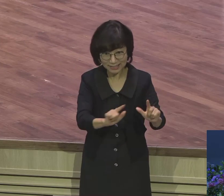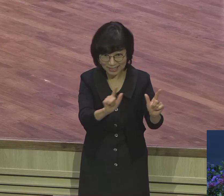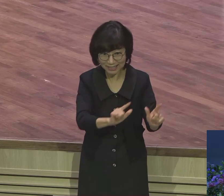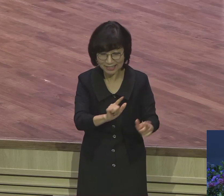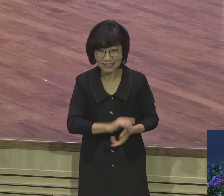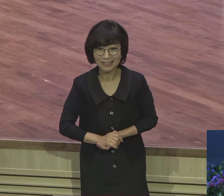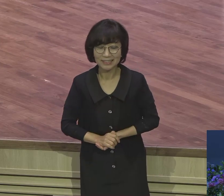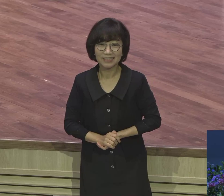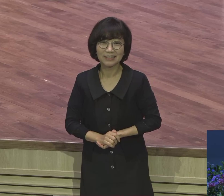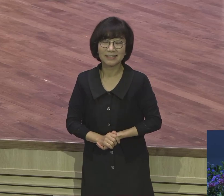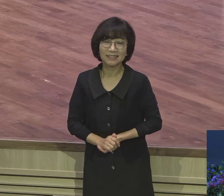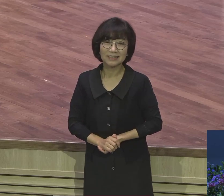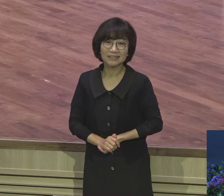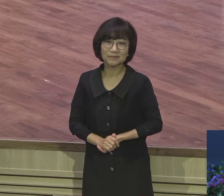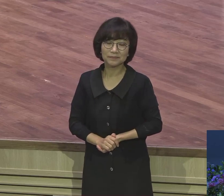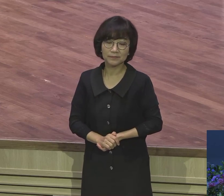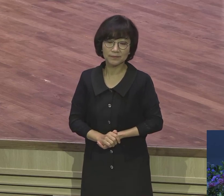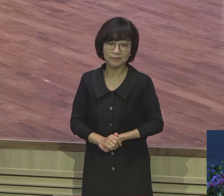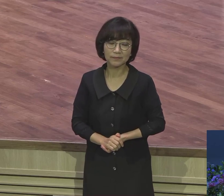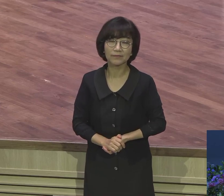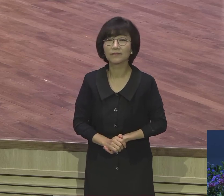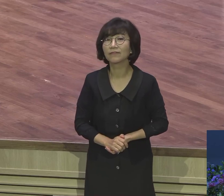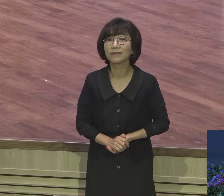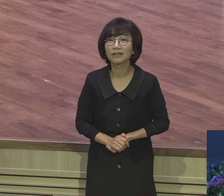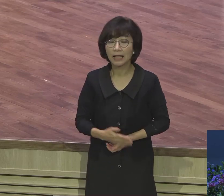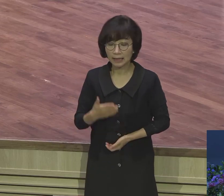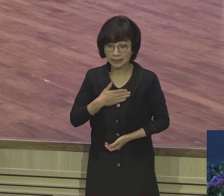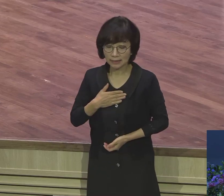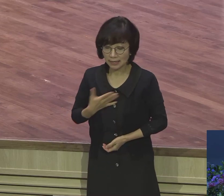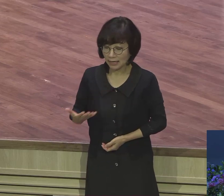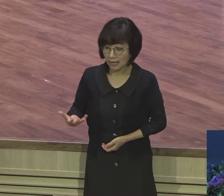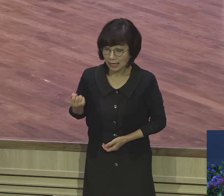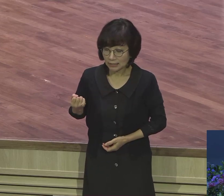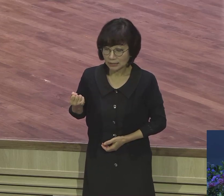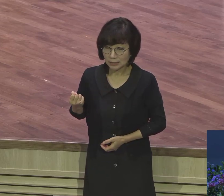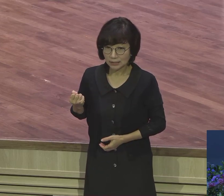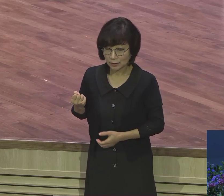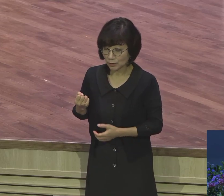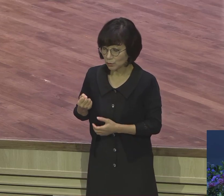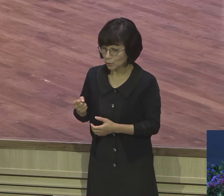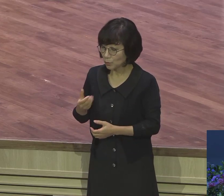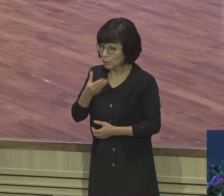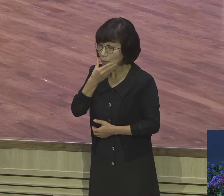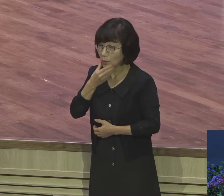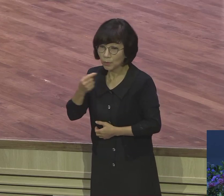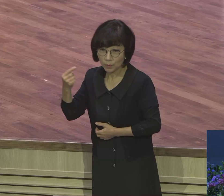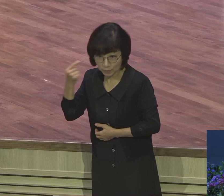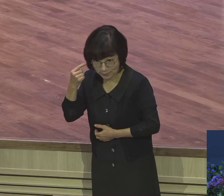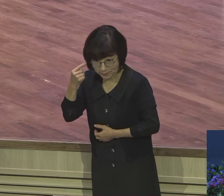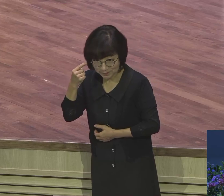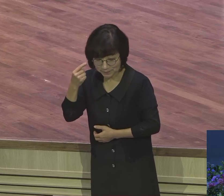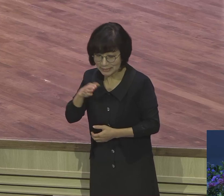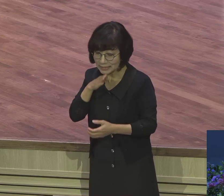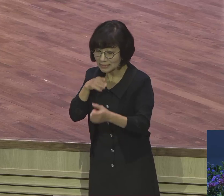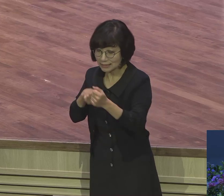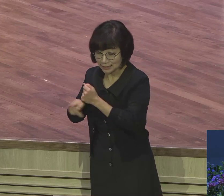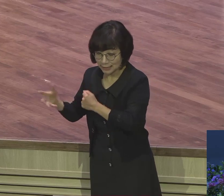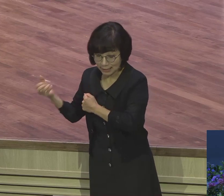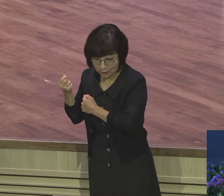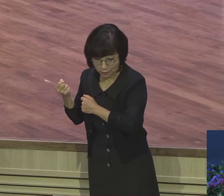이 구원의 진리를 내가 가진 이 복음 내가 구원받은 이 진리를 내가 가지고